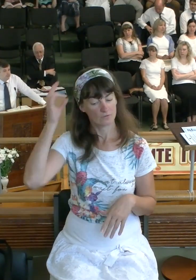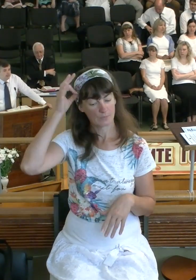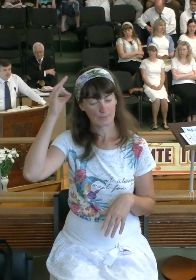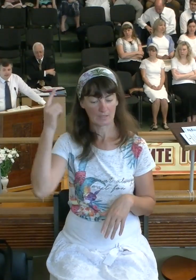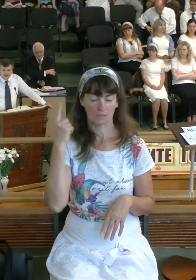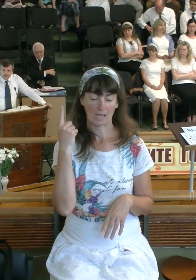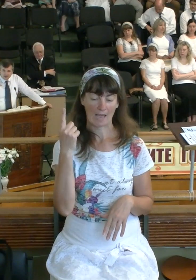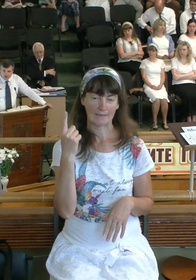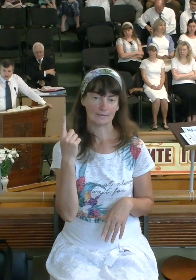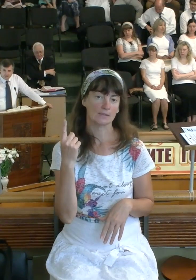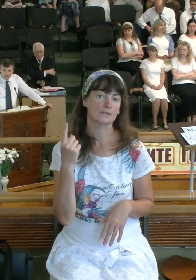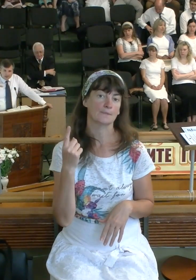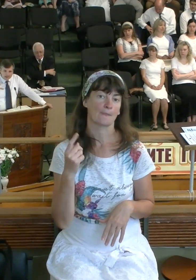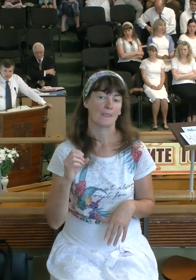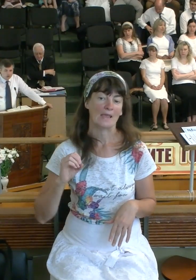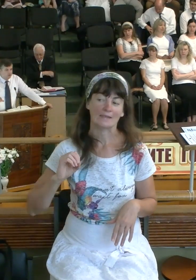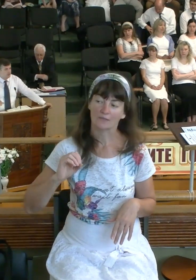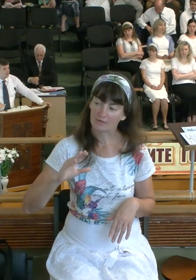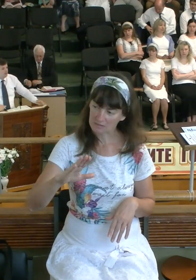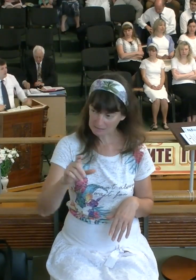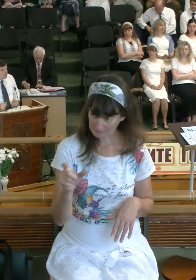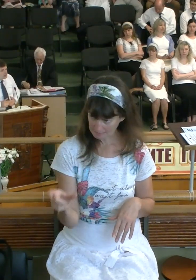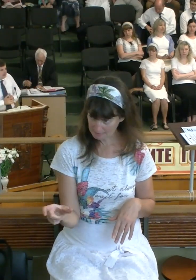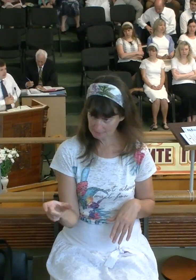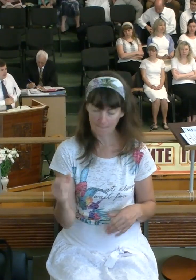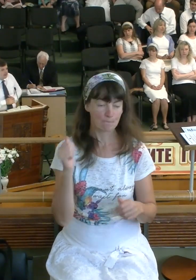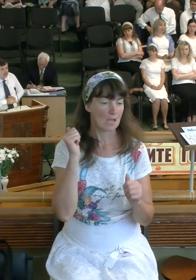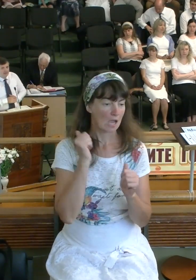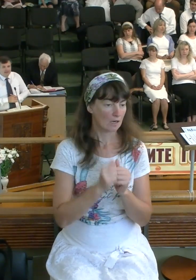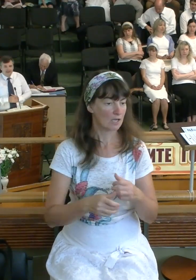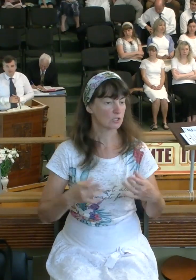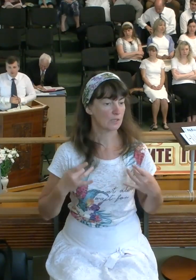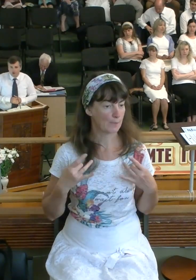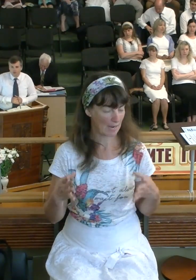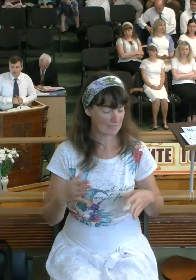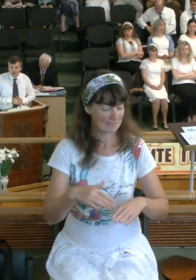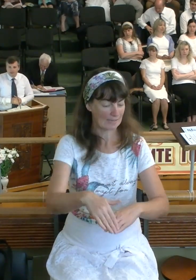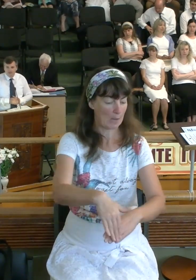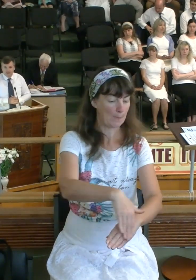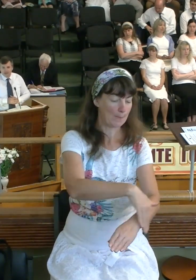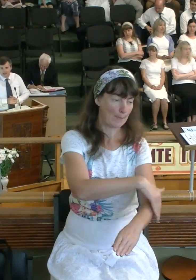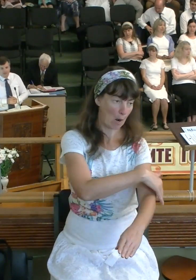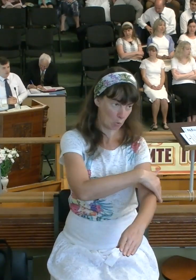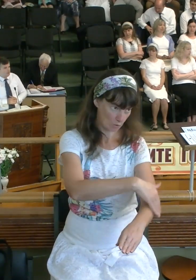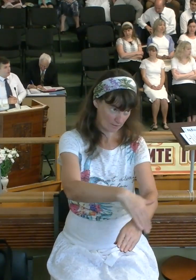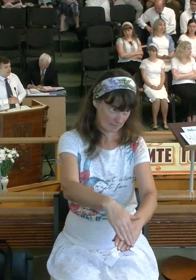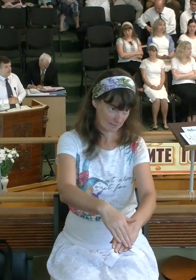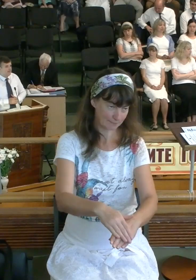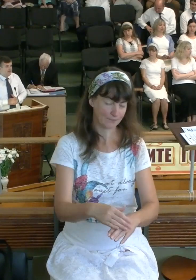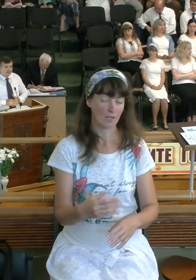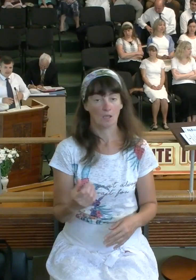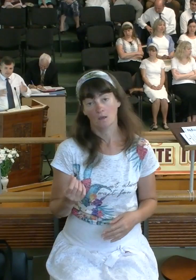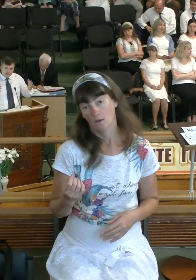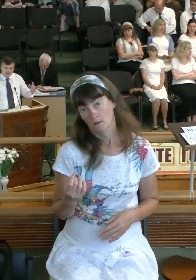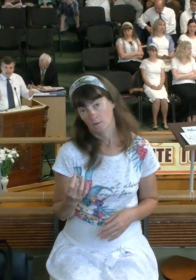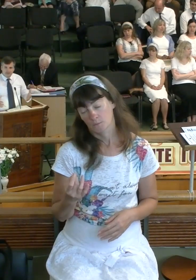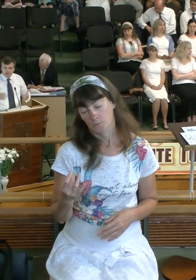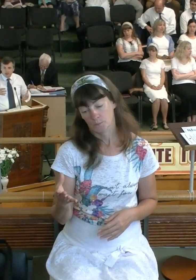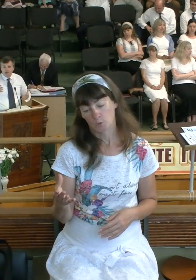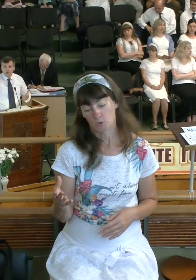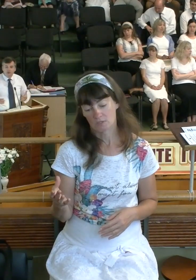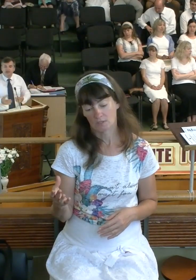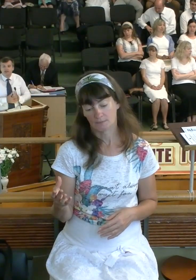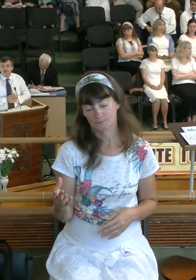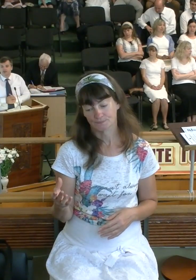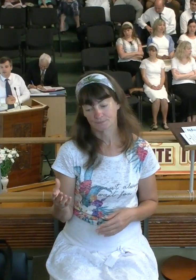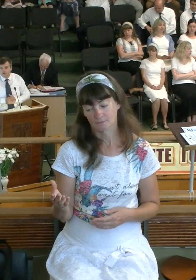один брат-евангелист, он, знаете, каждый праздник он выходил на улицы, и для того, чтобы людям свидетельствовать, он просто снимал, знаете,